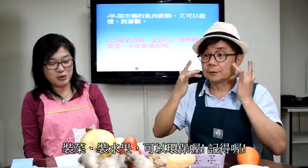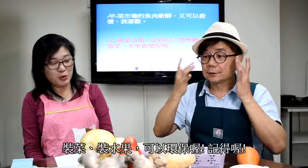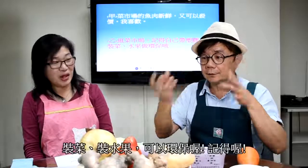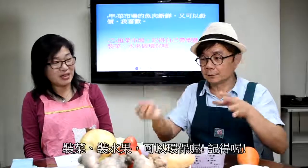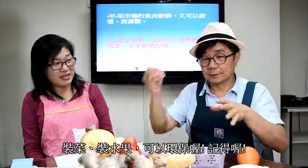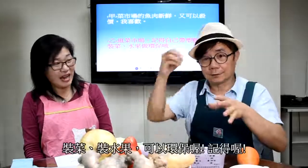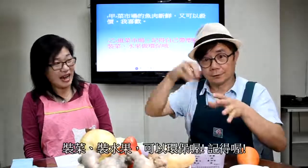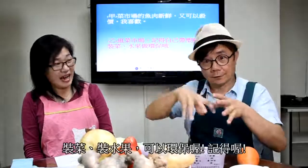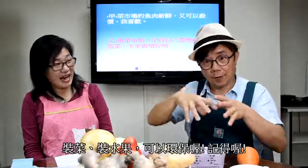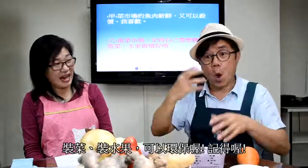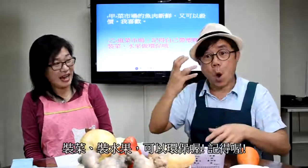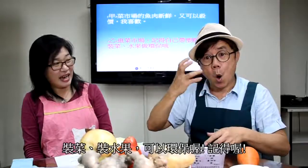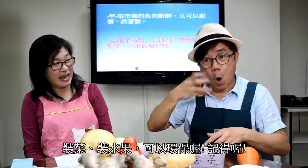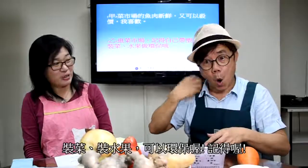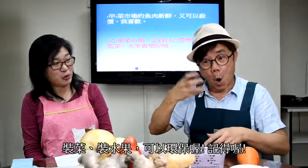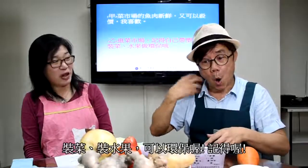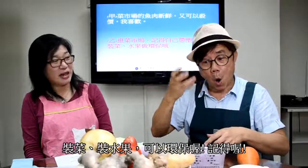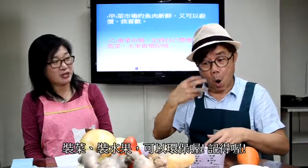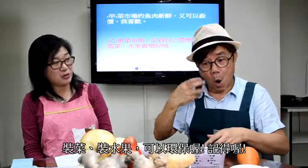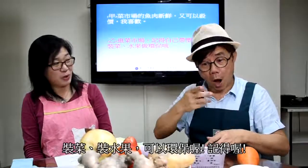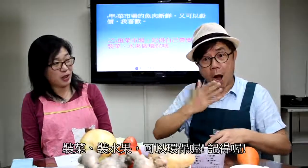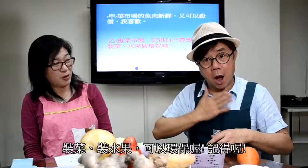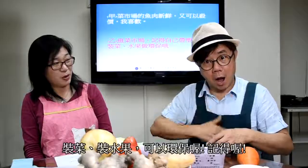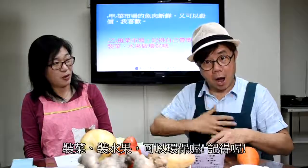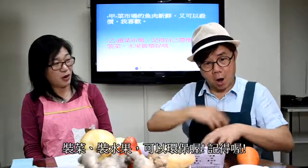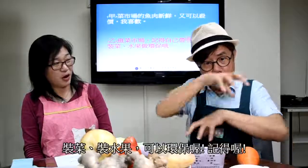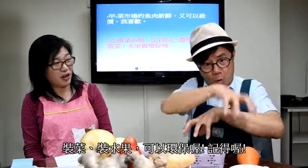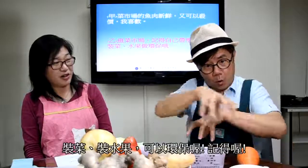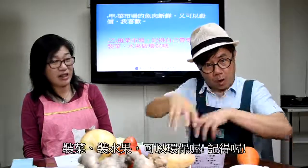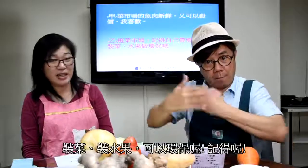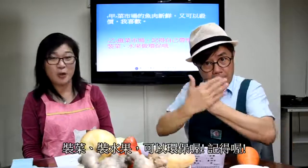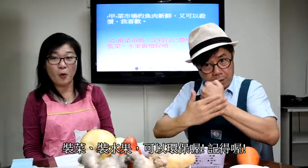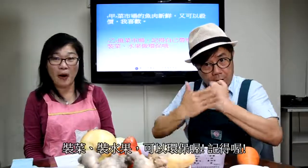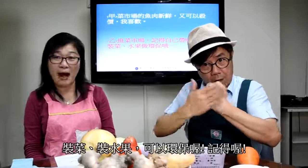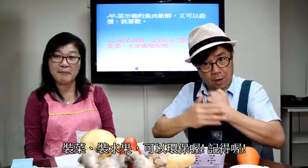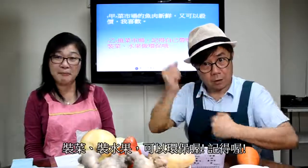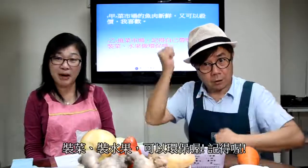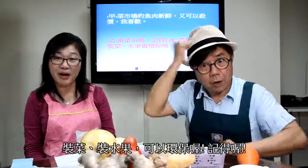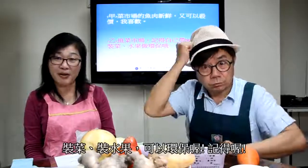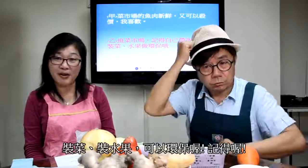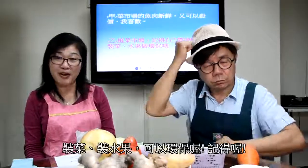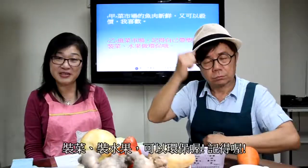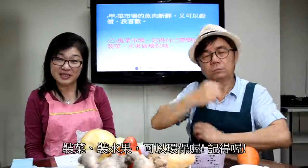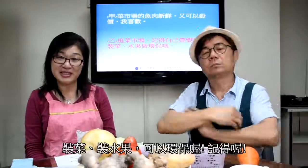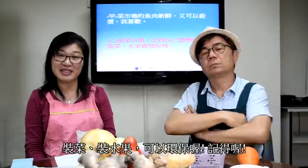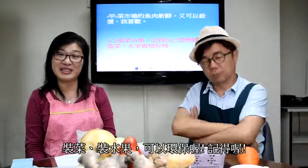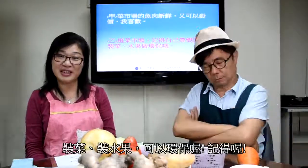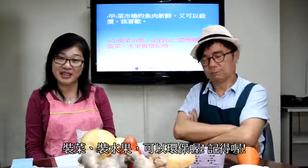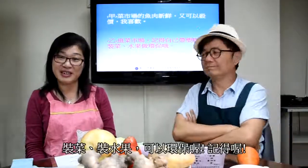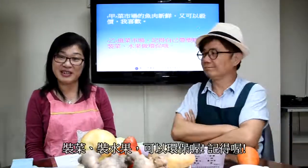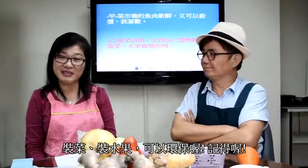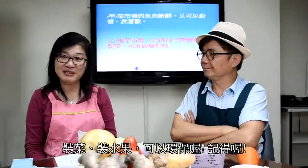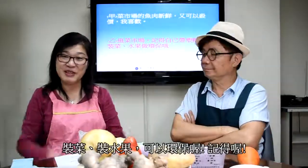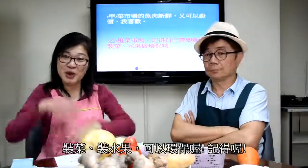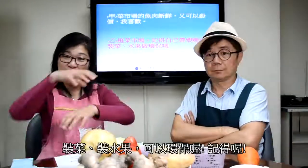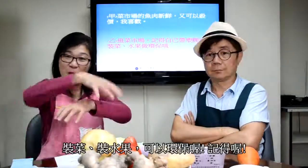装菜、装水果，可以环保哦，记得哦，